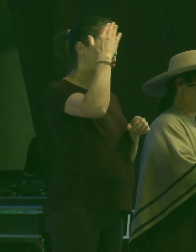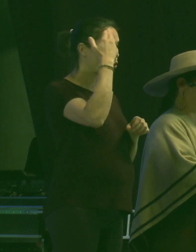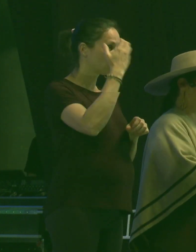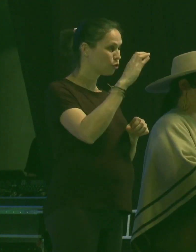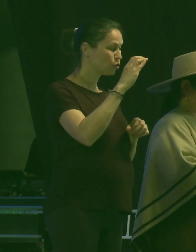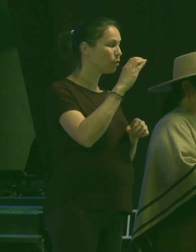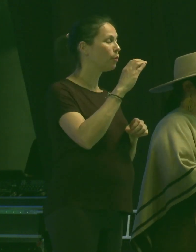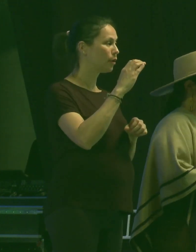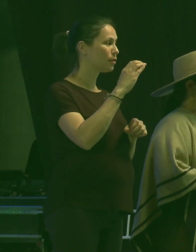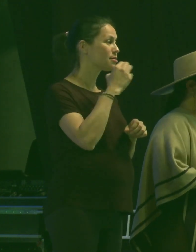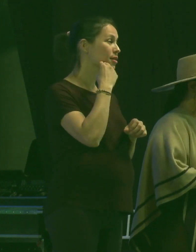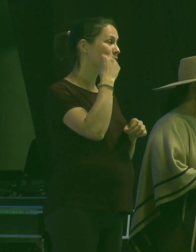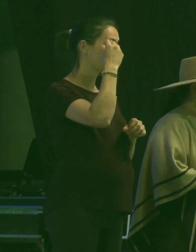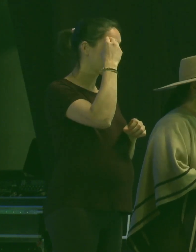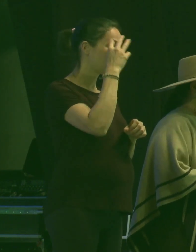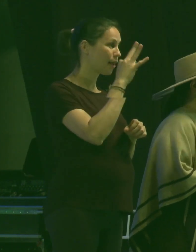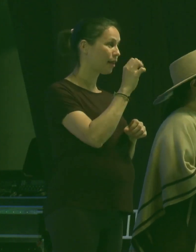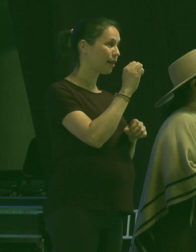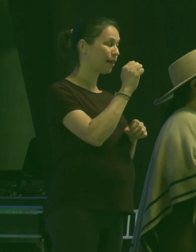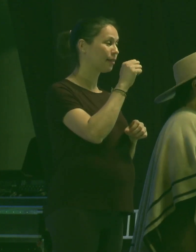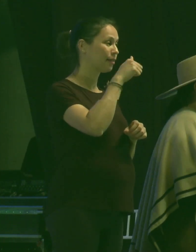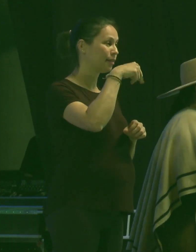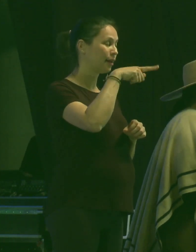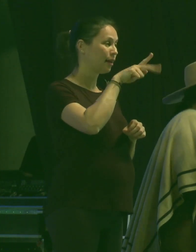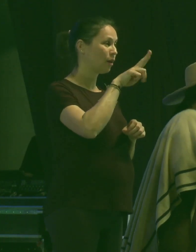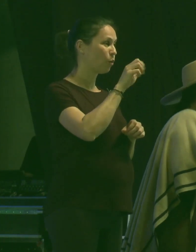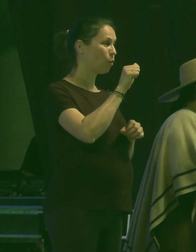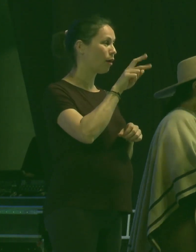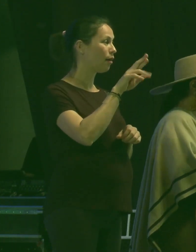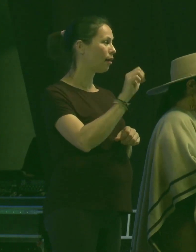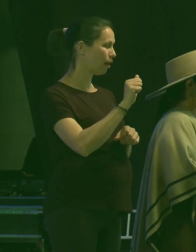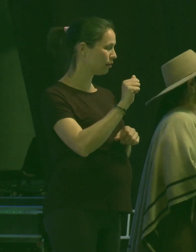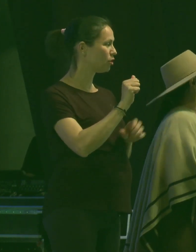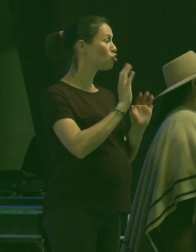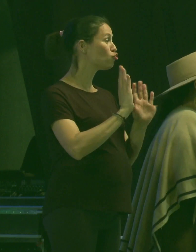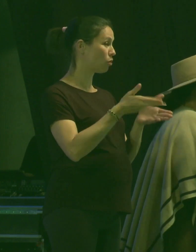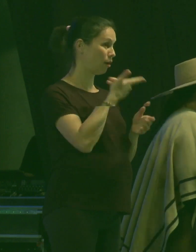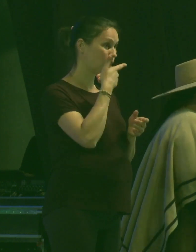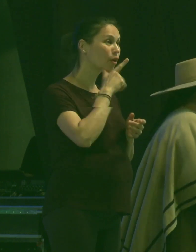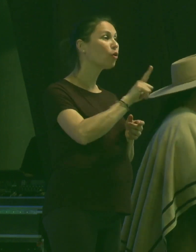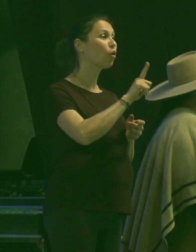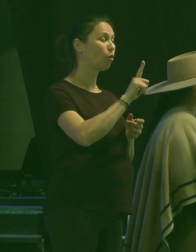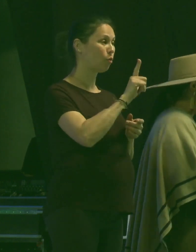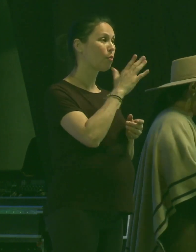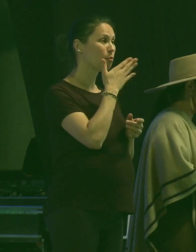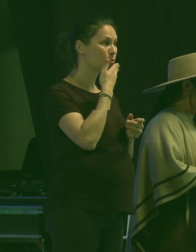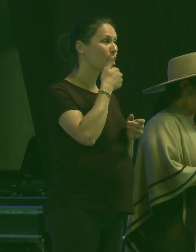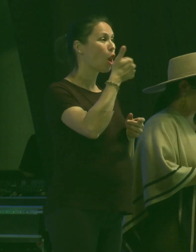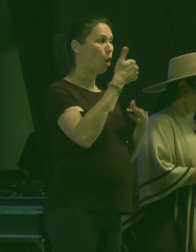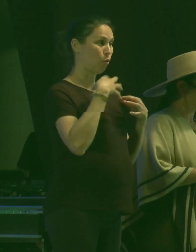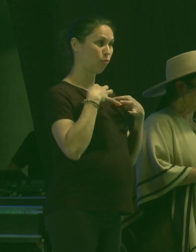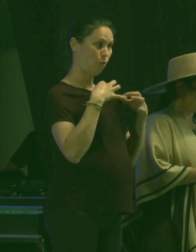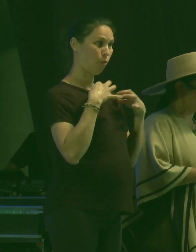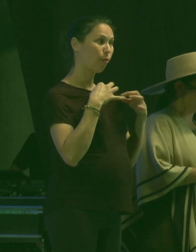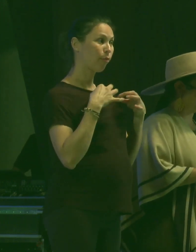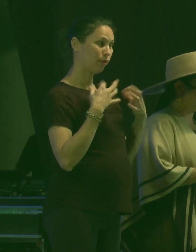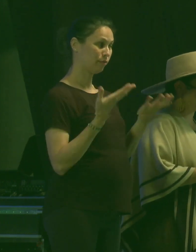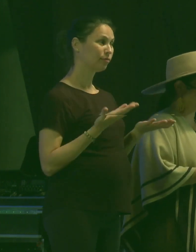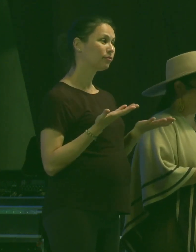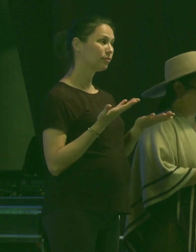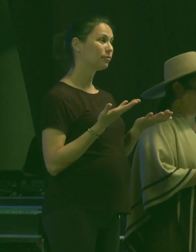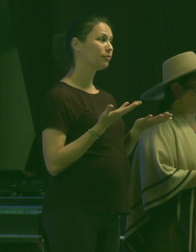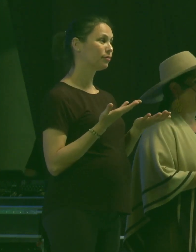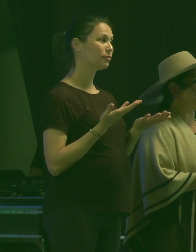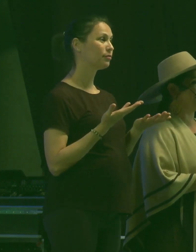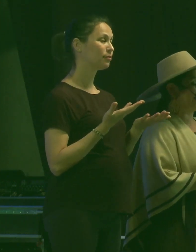Maria. Eles que já levaram para casa... O prêmio de melhor indumentária. Perfeito. A interpretação